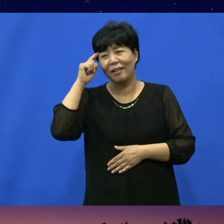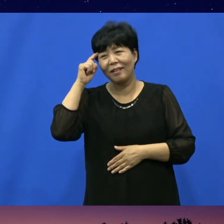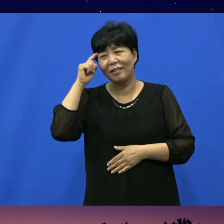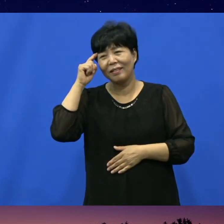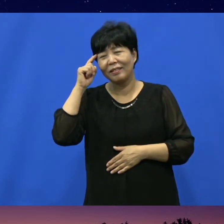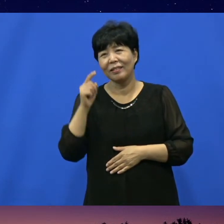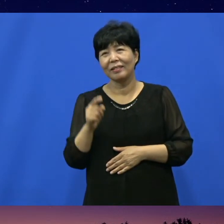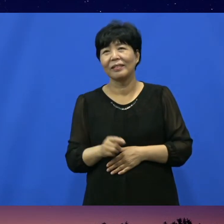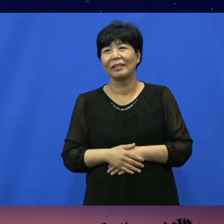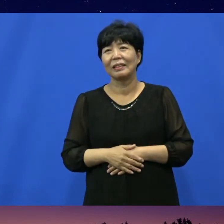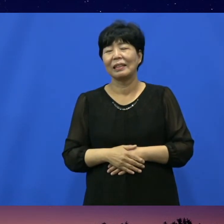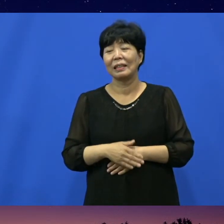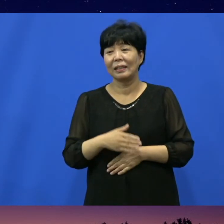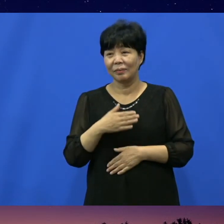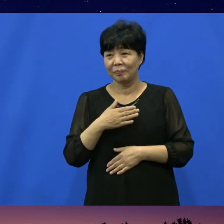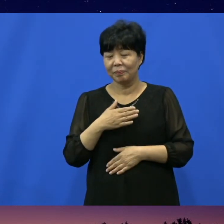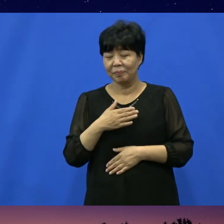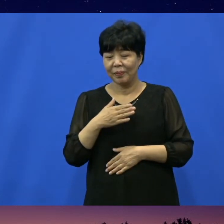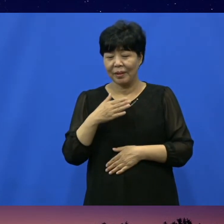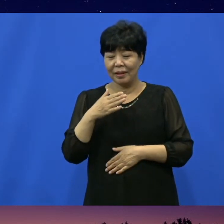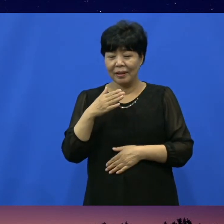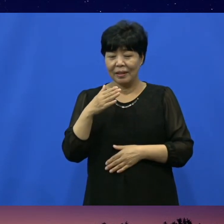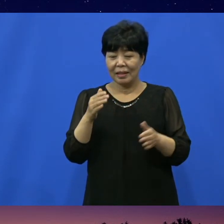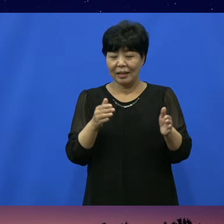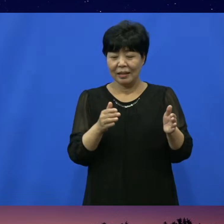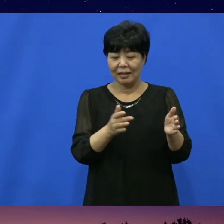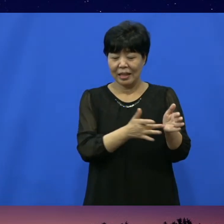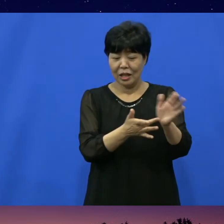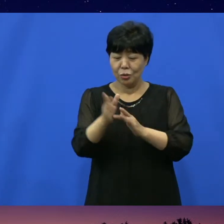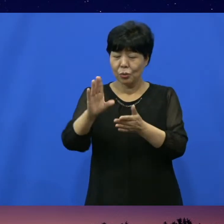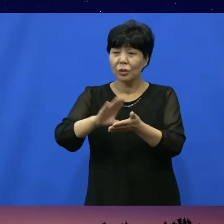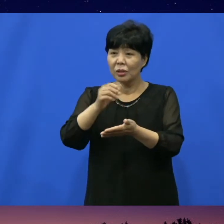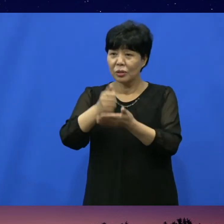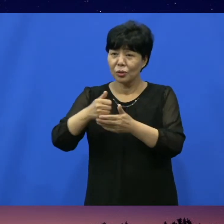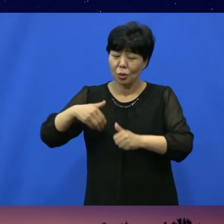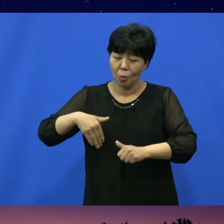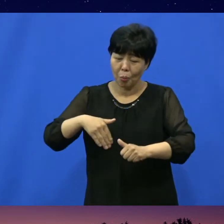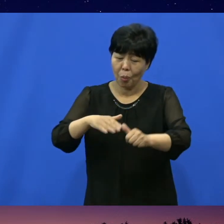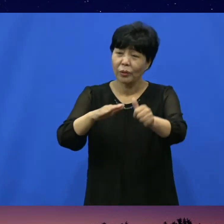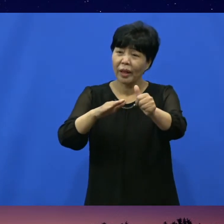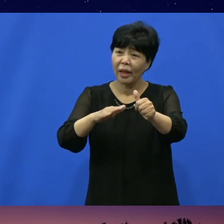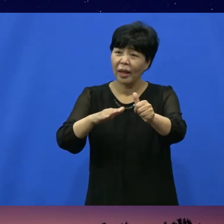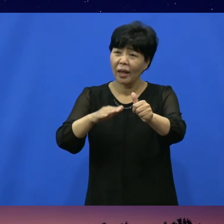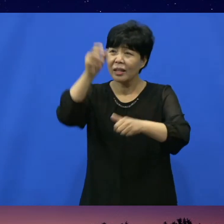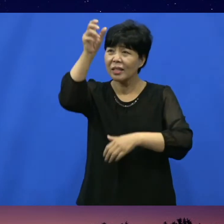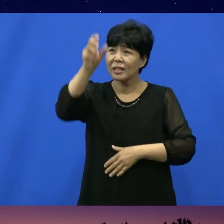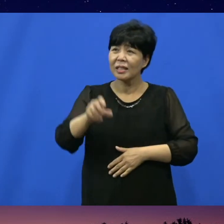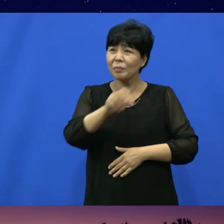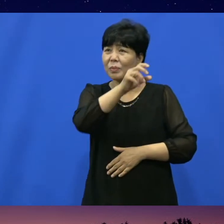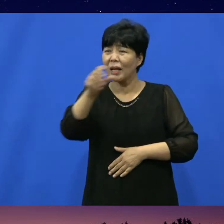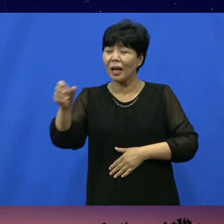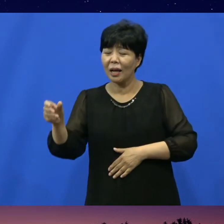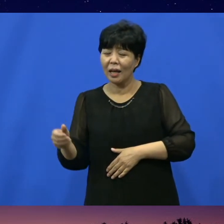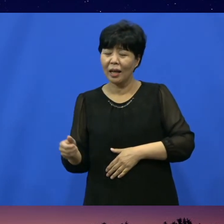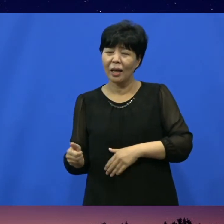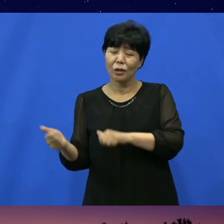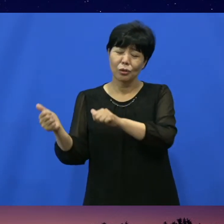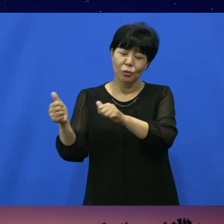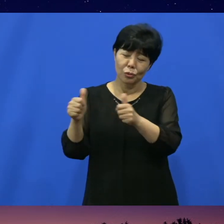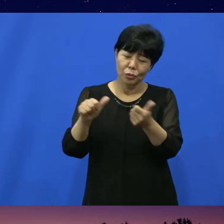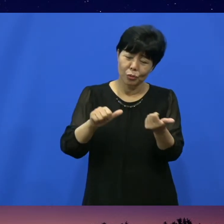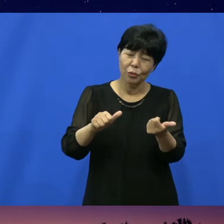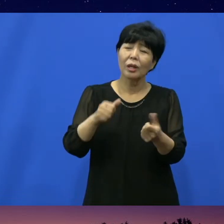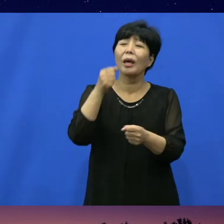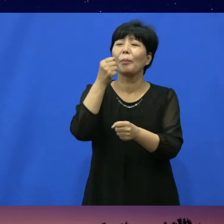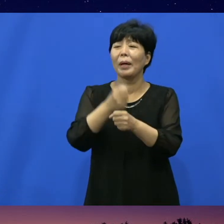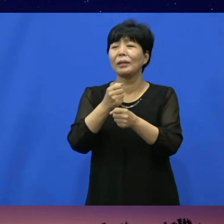어느 정도로 내가 아들을 아끼지 아니할 만큼, 내가 나의 아들을 내어줄 만큼 너는 나에게 소중한